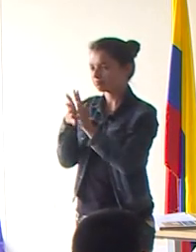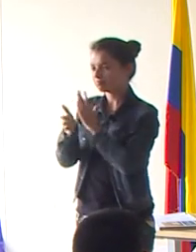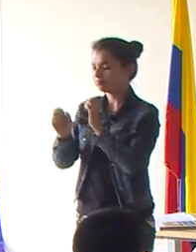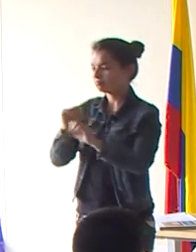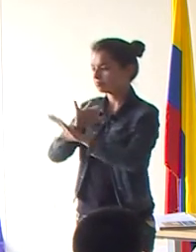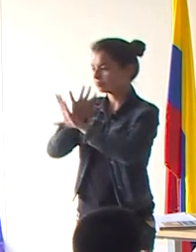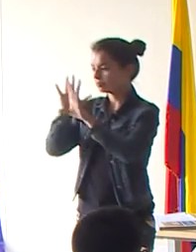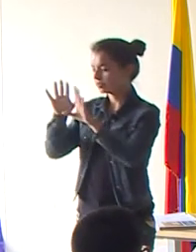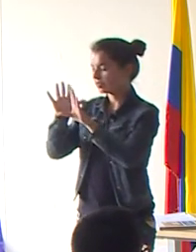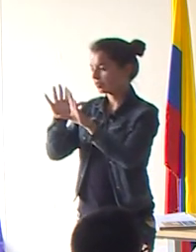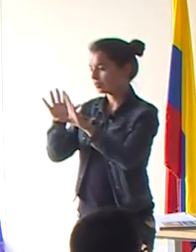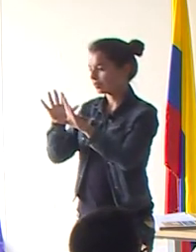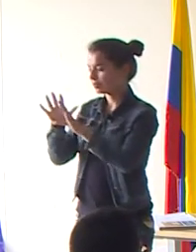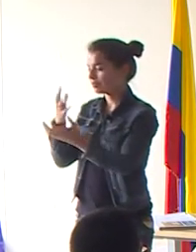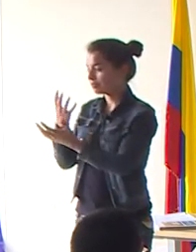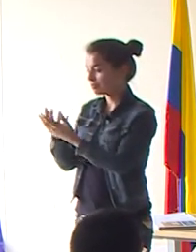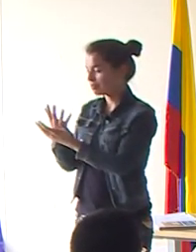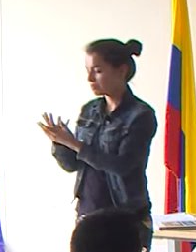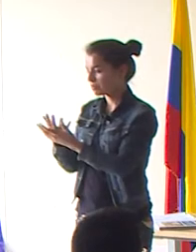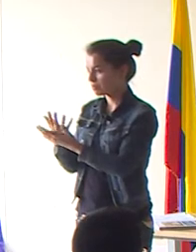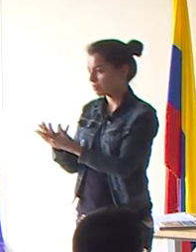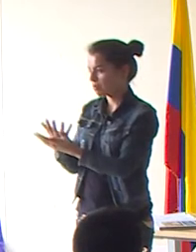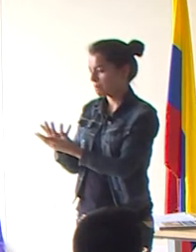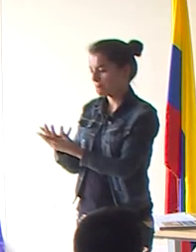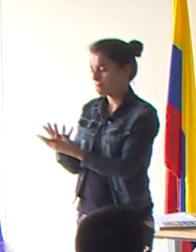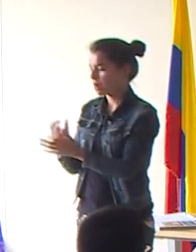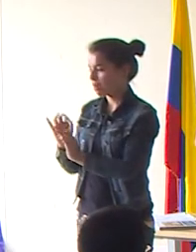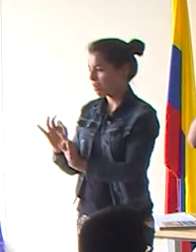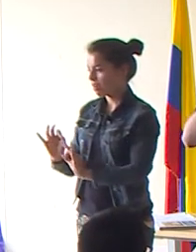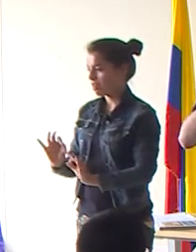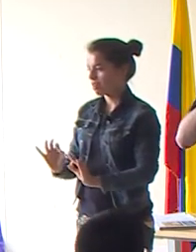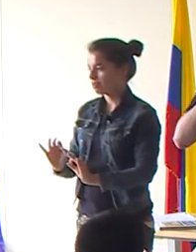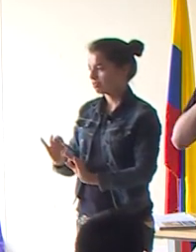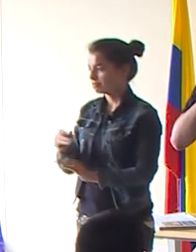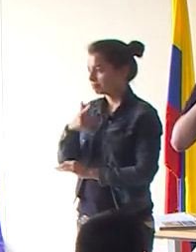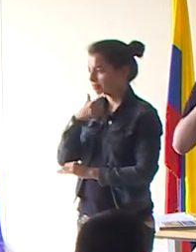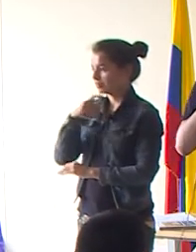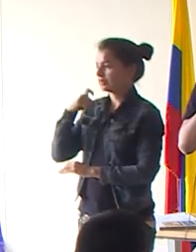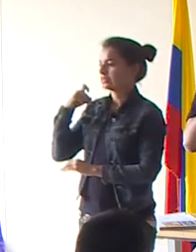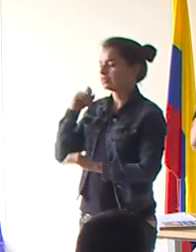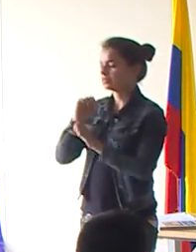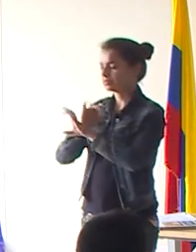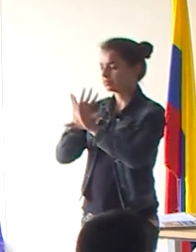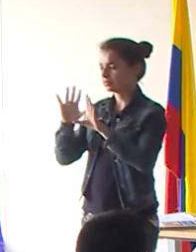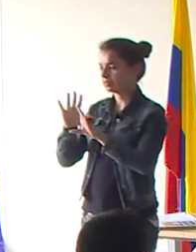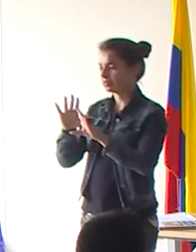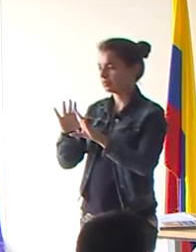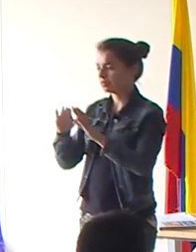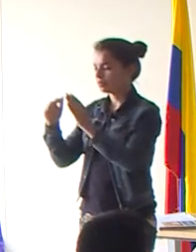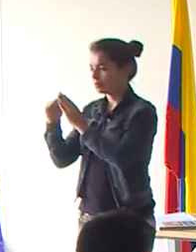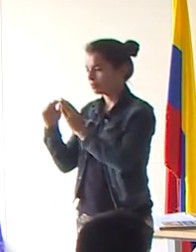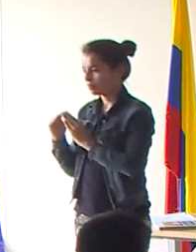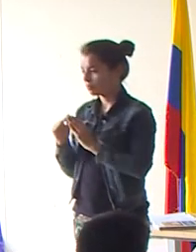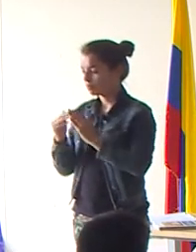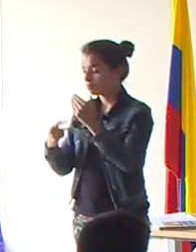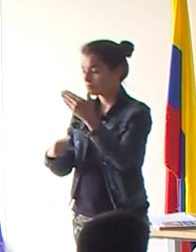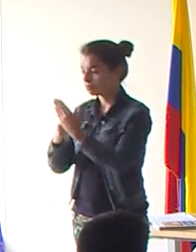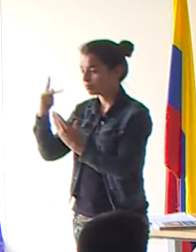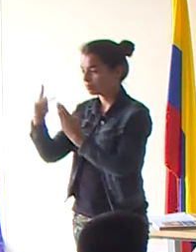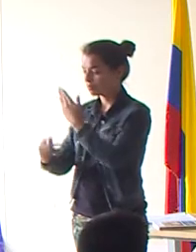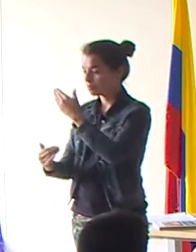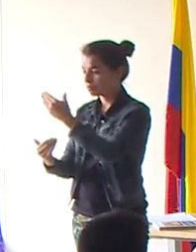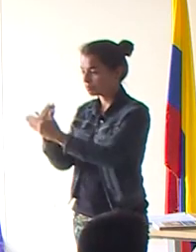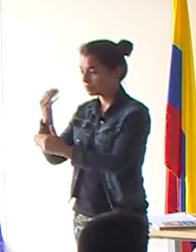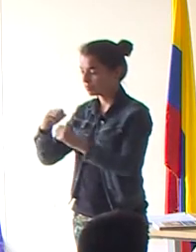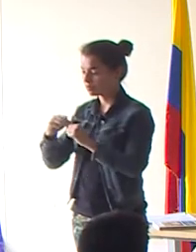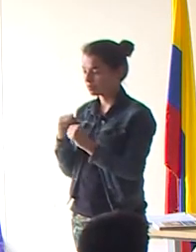en la sedimentación paulatina del río bogotá lo cual encarece muchísimo cualquier tipo de proyecto que se que se realice